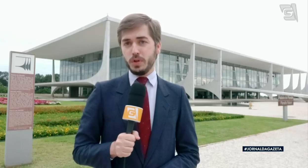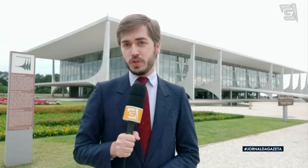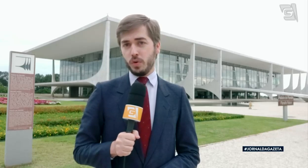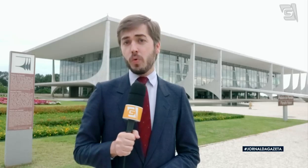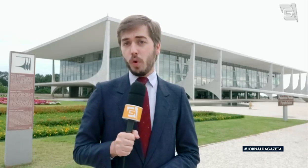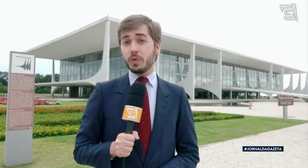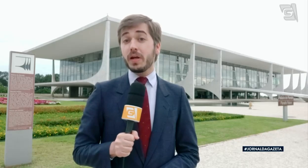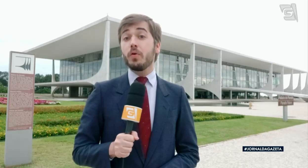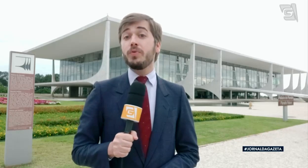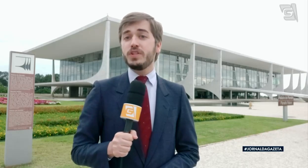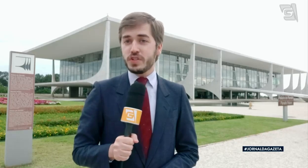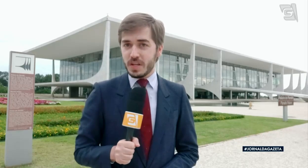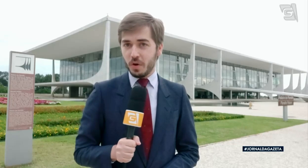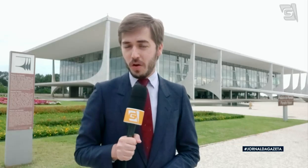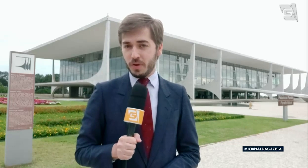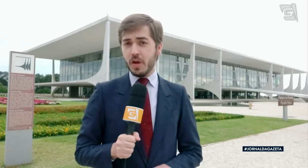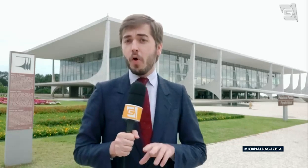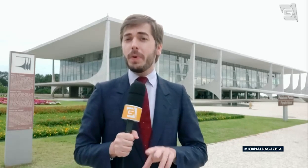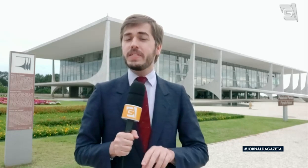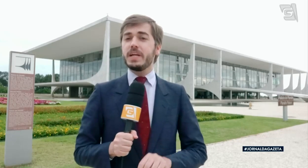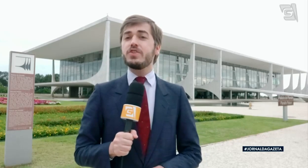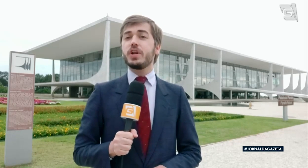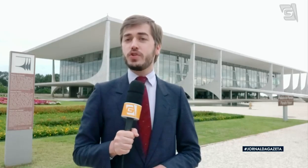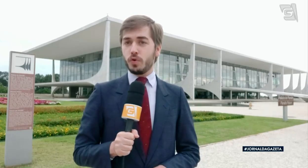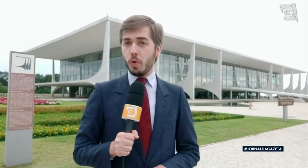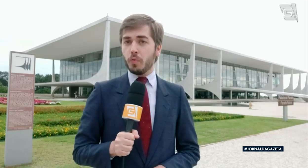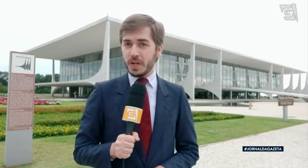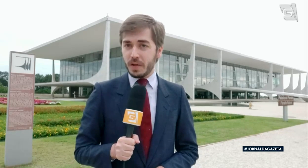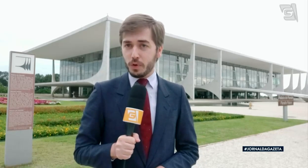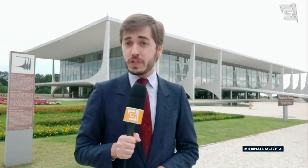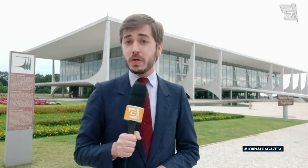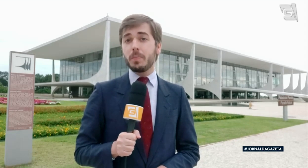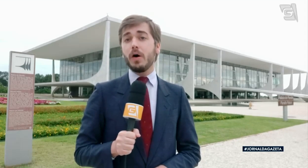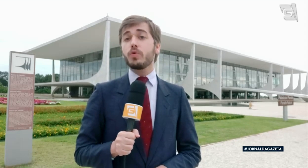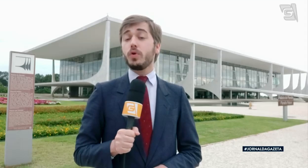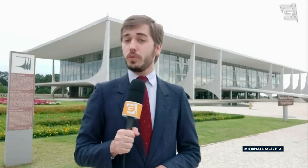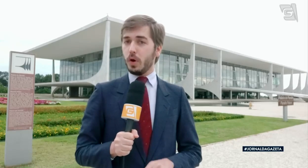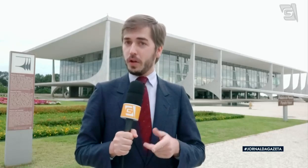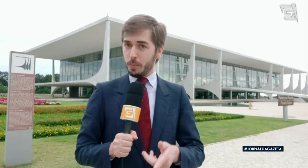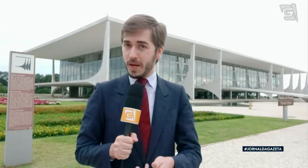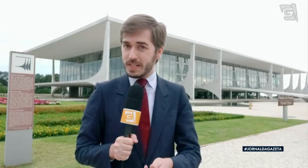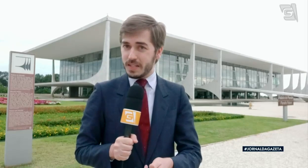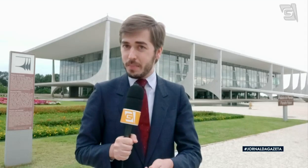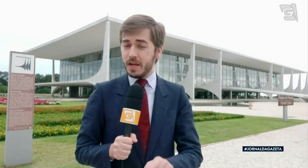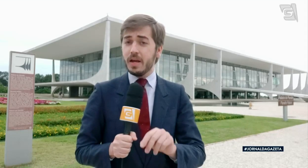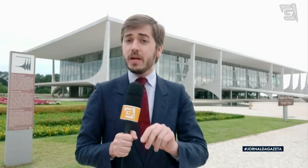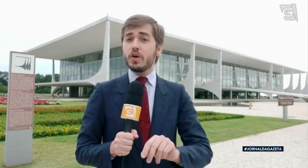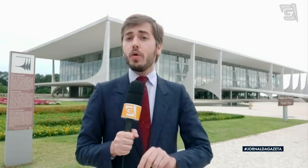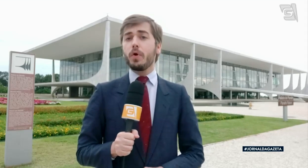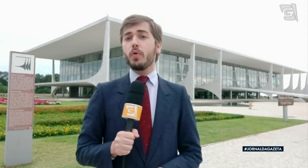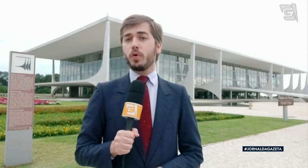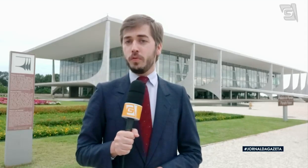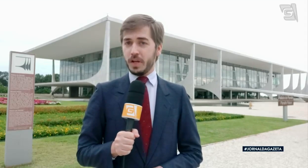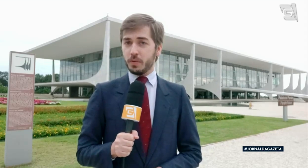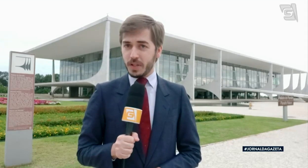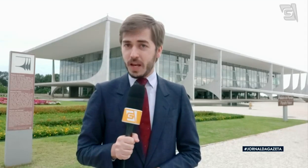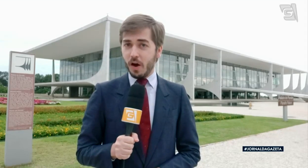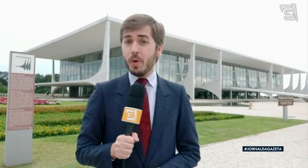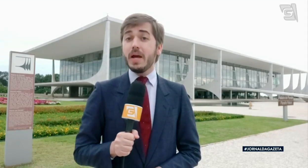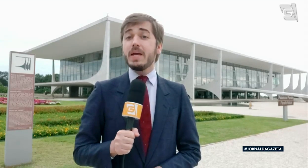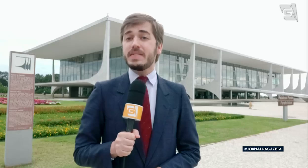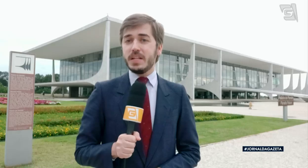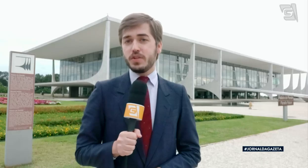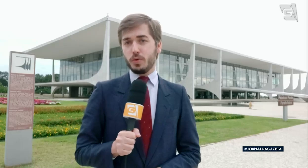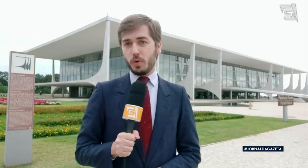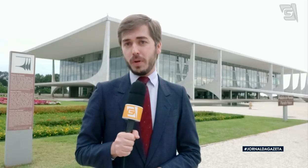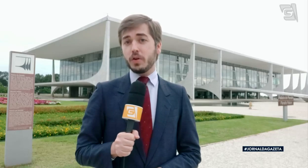mesmo não Simone usou contra covid-19 o presidente criticou o governador de São Paulo João Dória do PSDB que cobrou que o